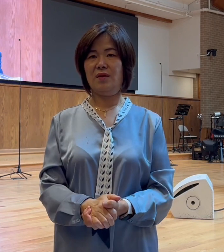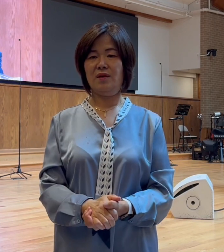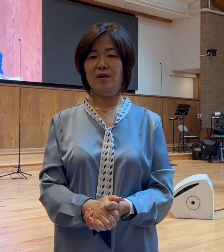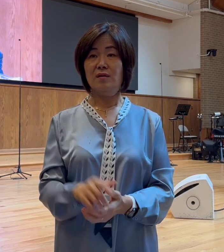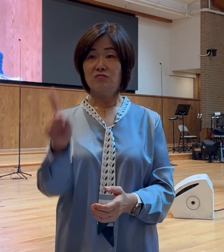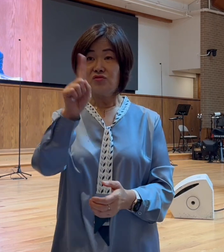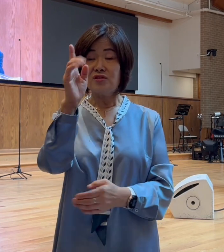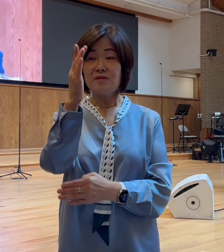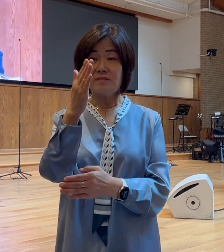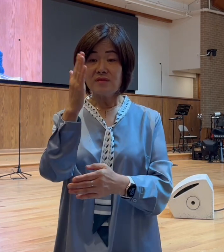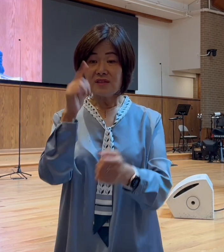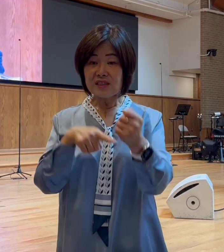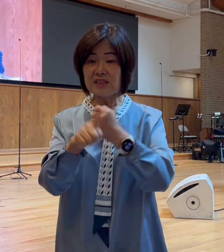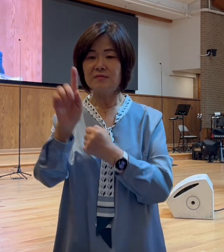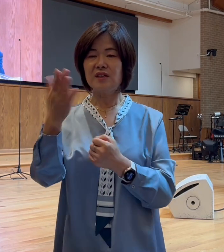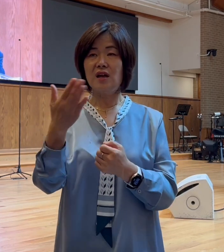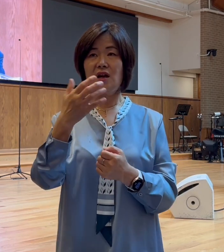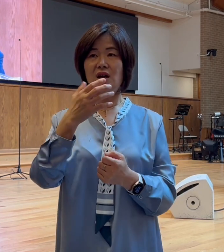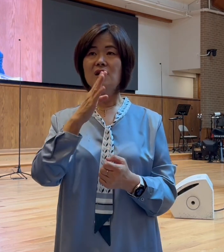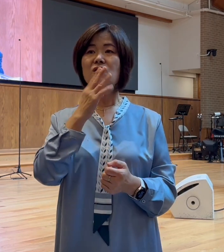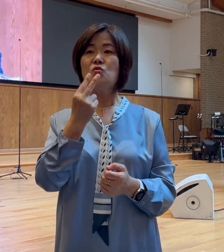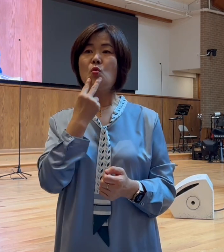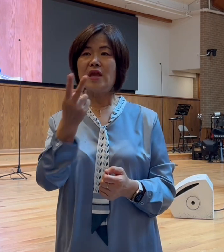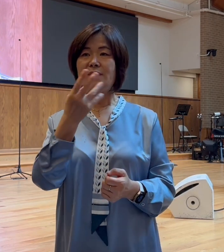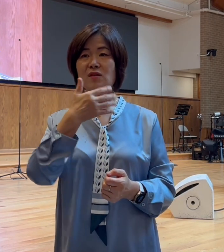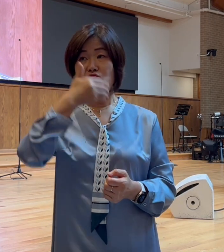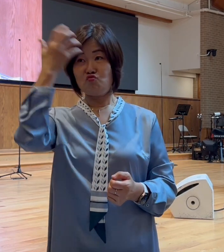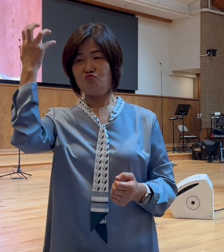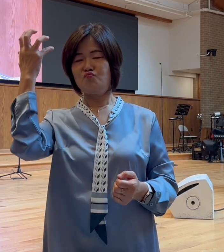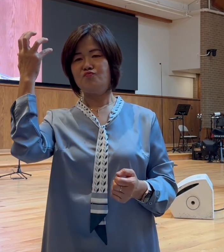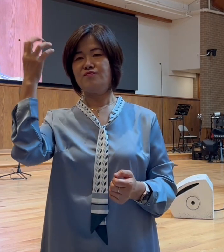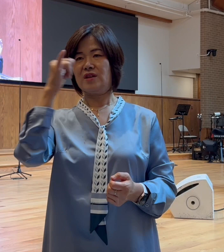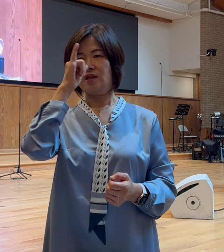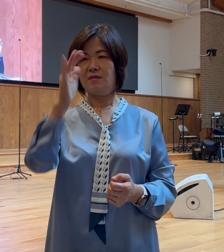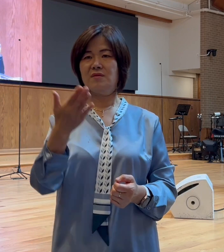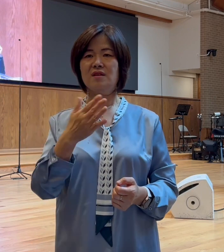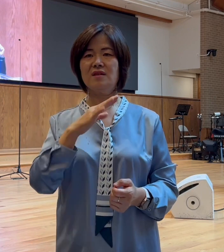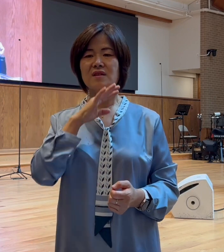무슨 이야기냐면요, 요셉이 꿈을 꿨지 않습니까? 열